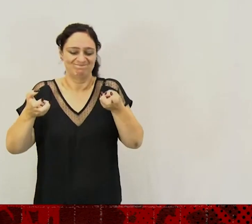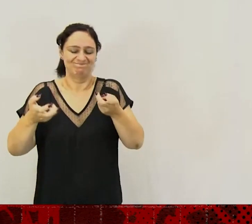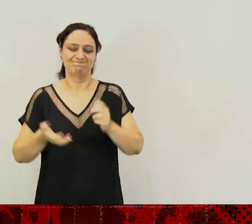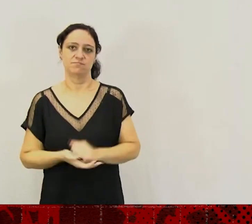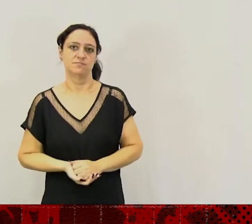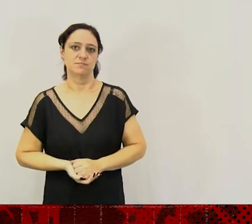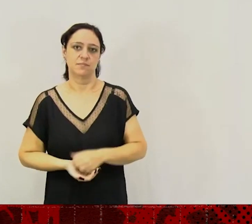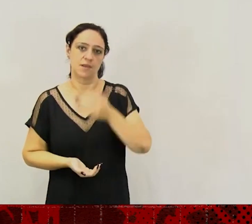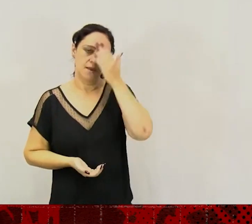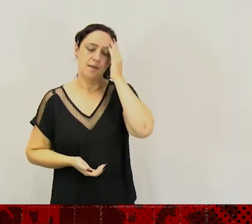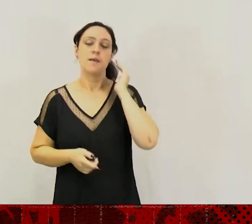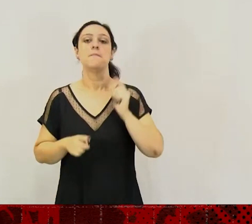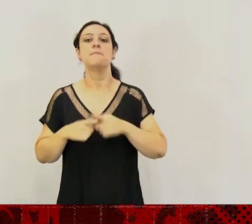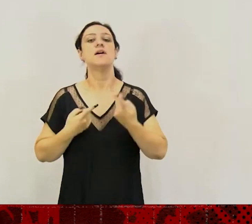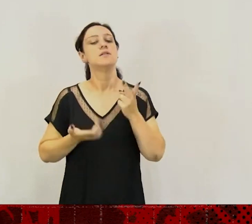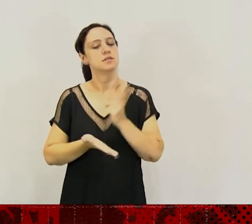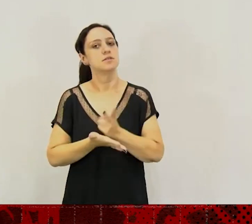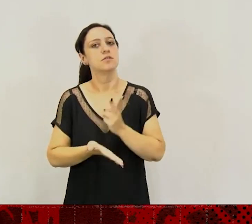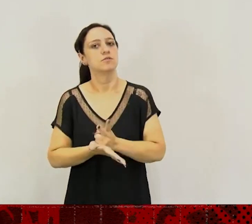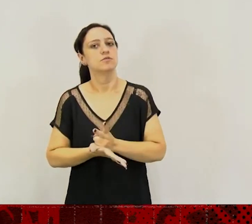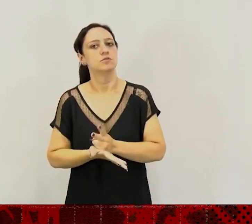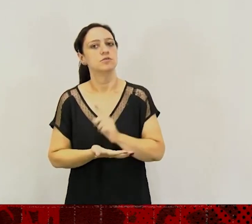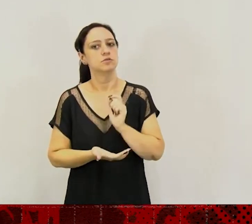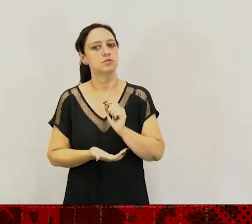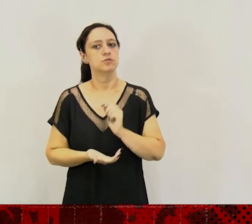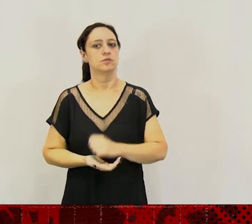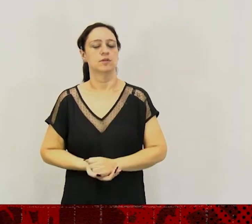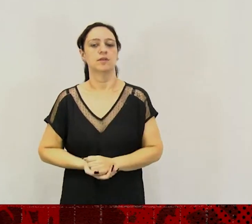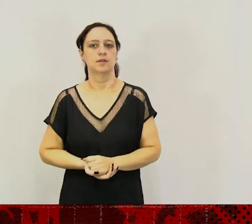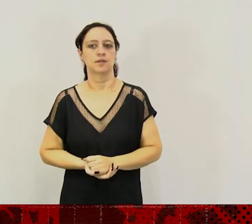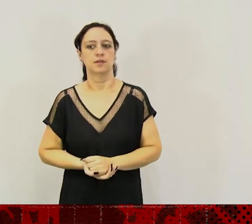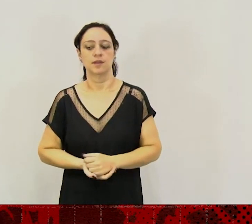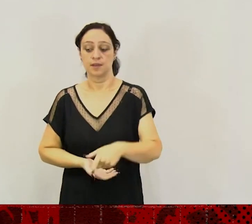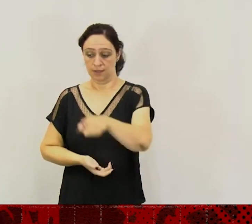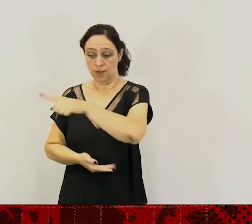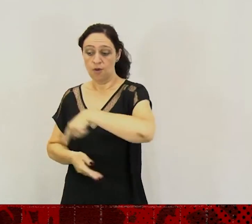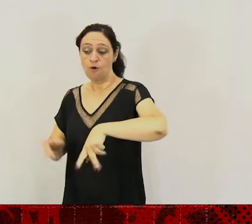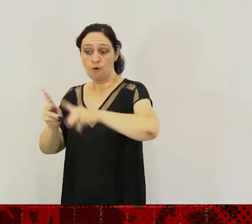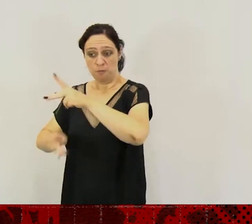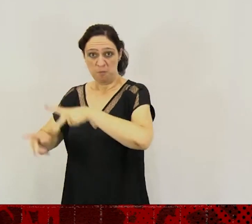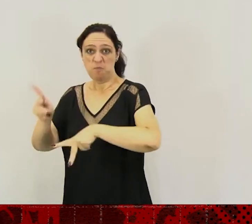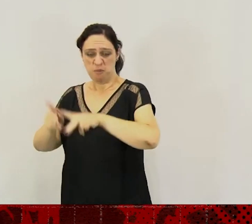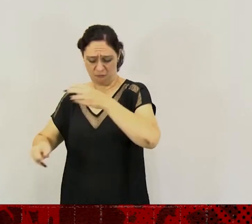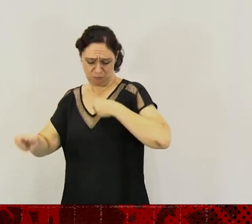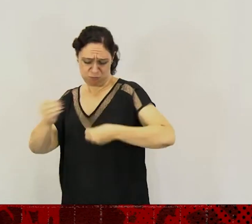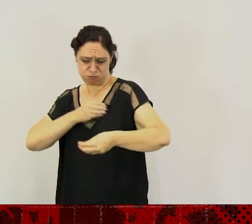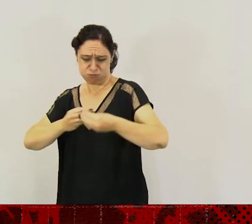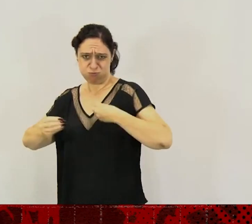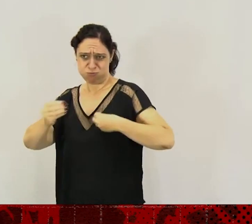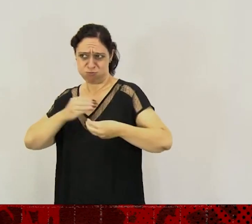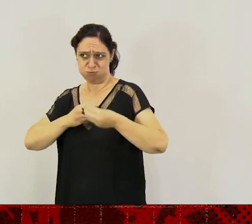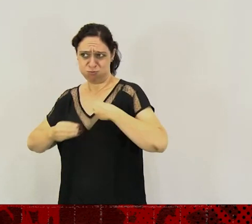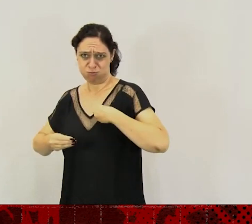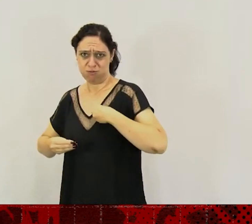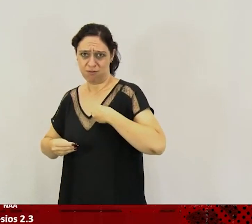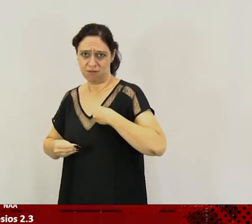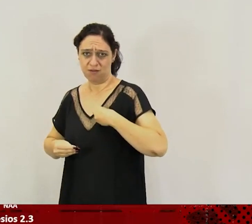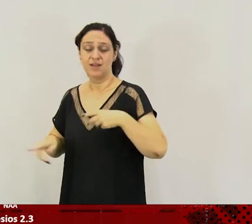Mas ele continua, entre eles, também todos